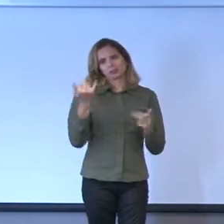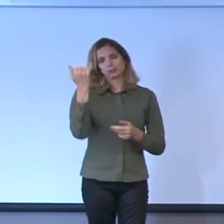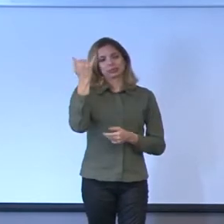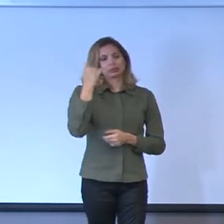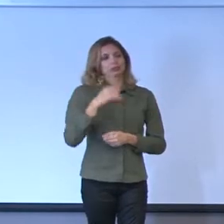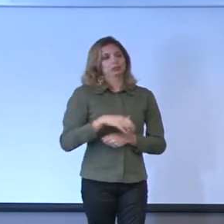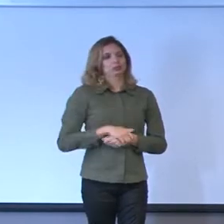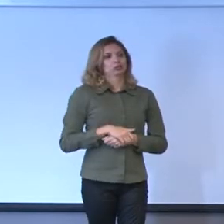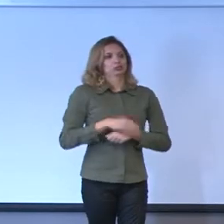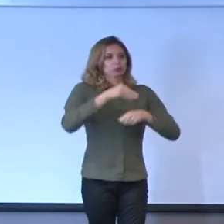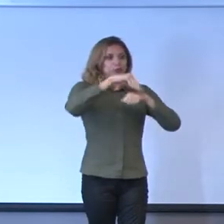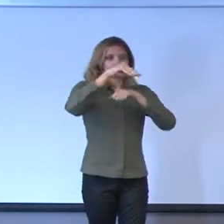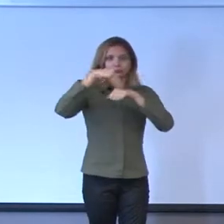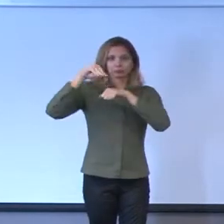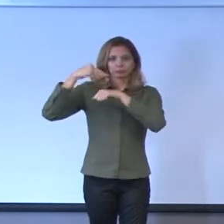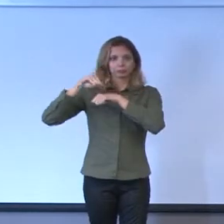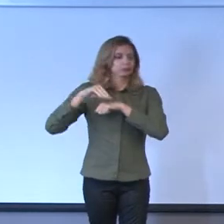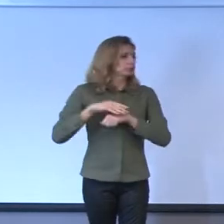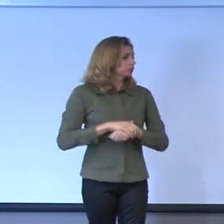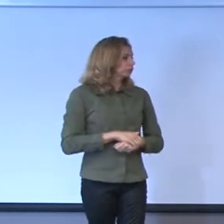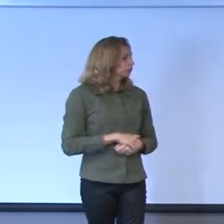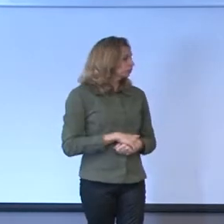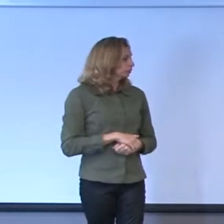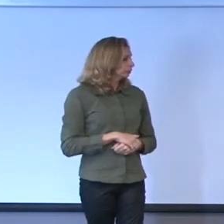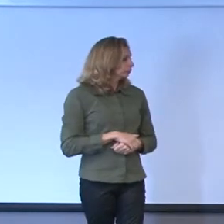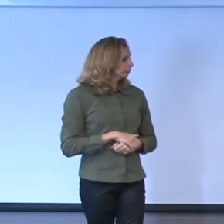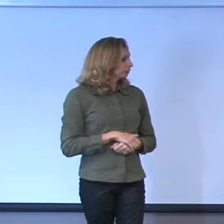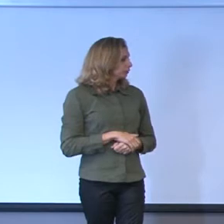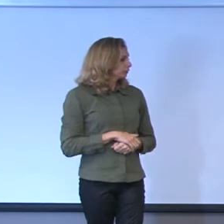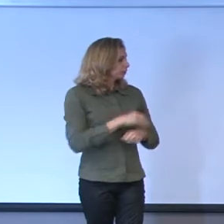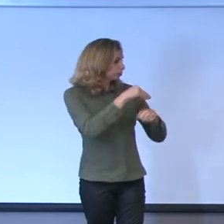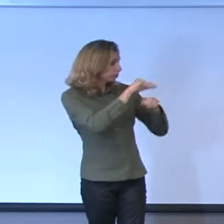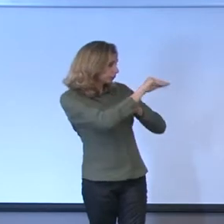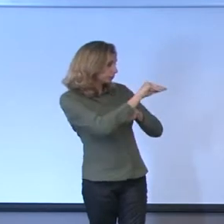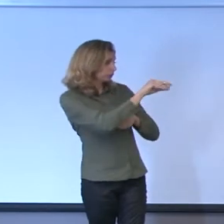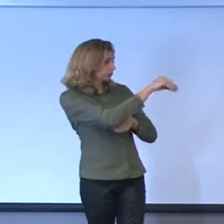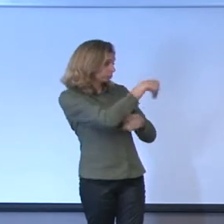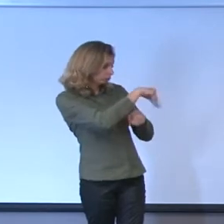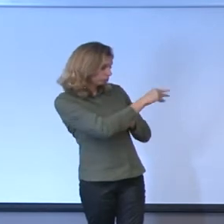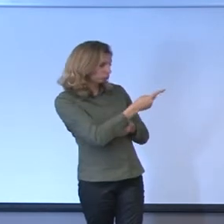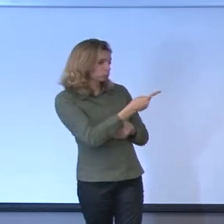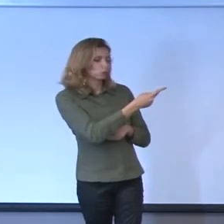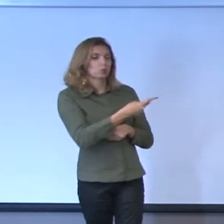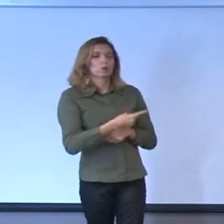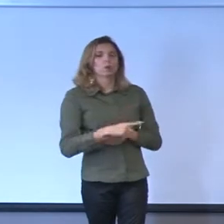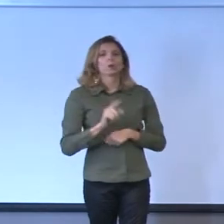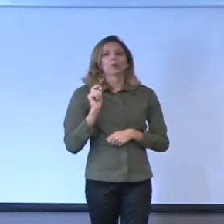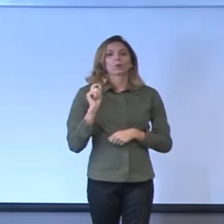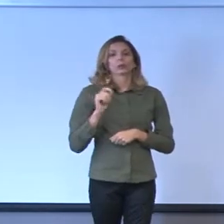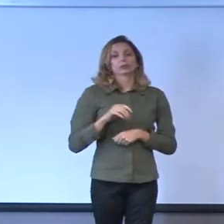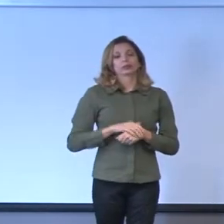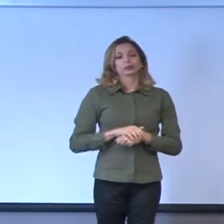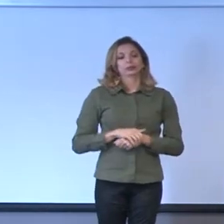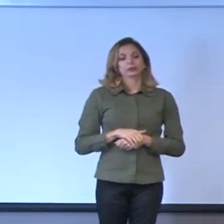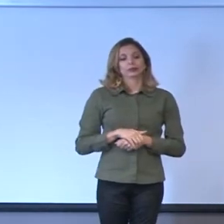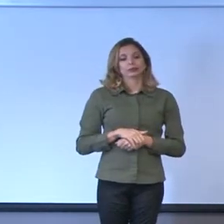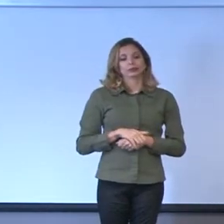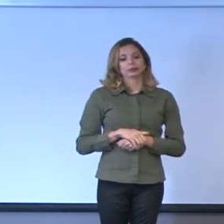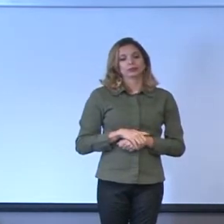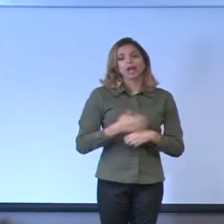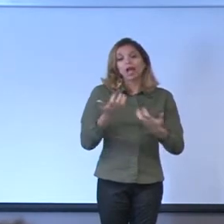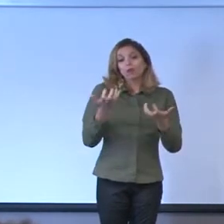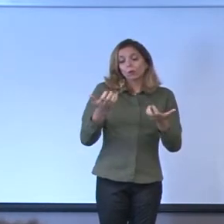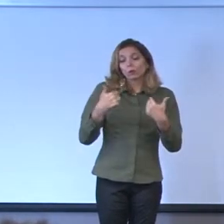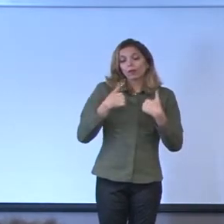importante eu passar aqui para o Rodrigo e para o Jairo, que é a questão do... Eu queria